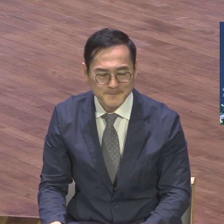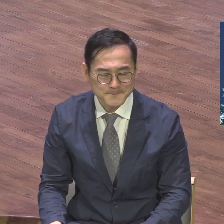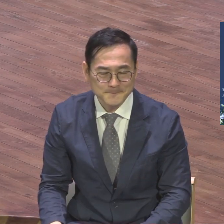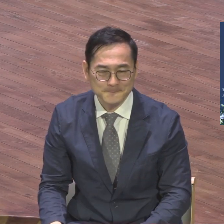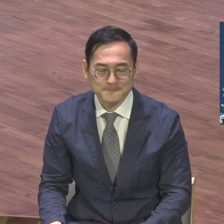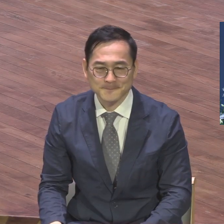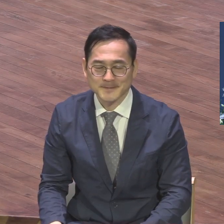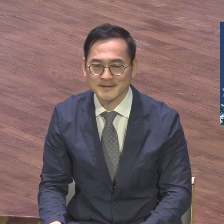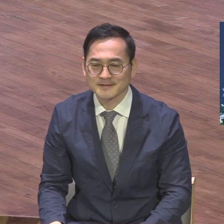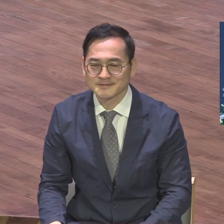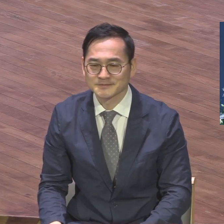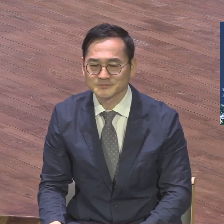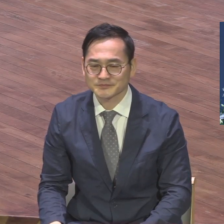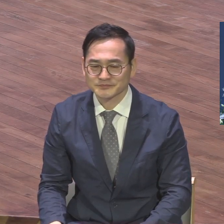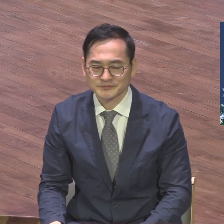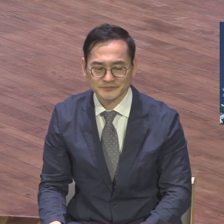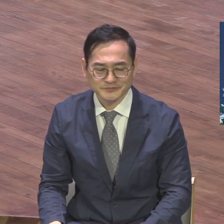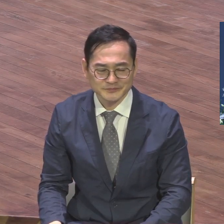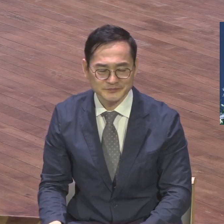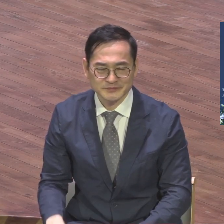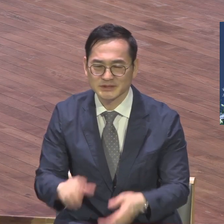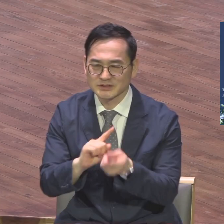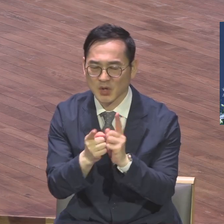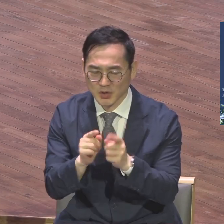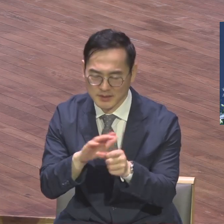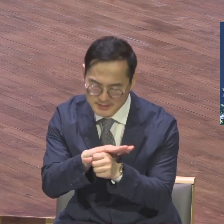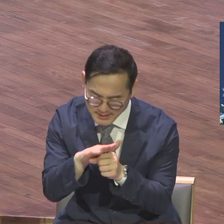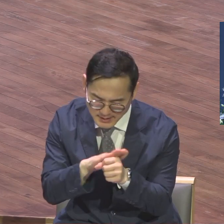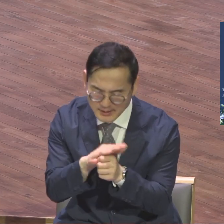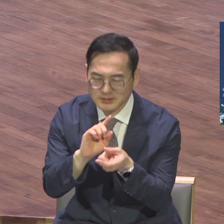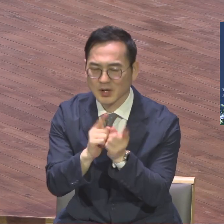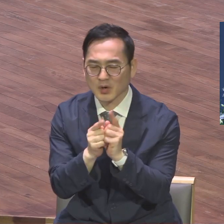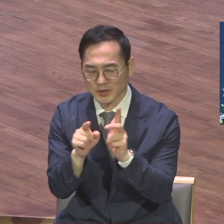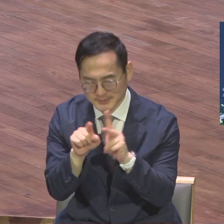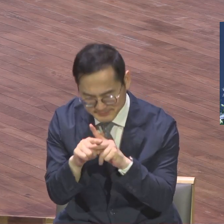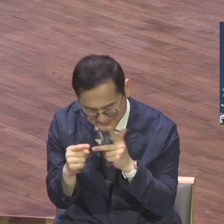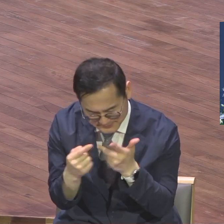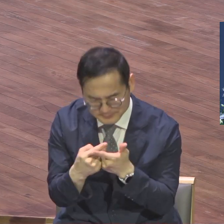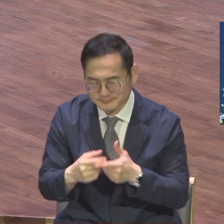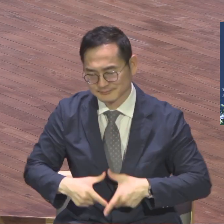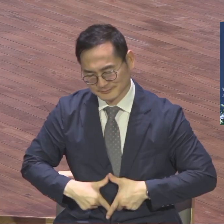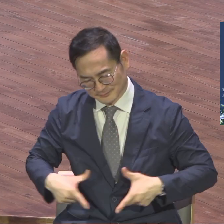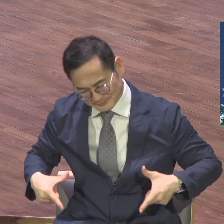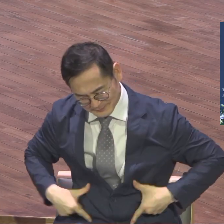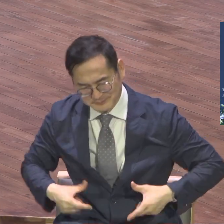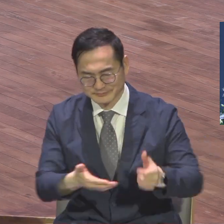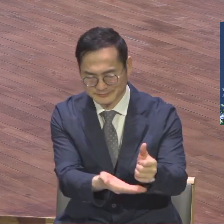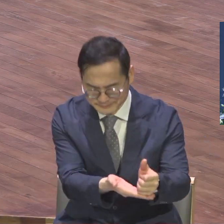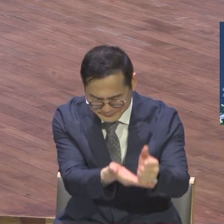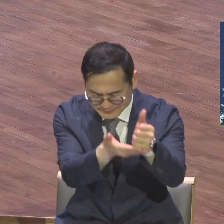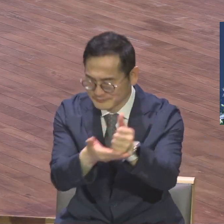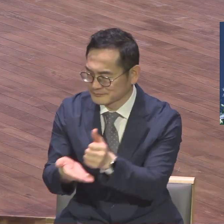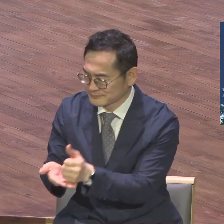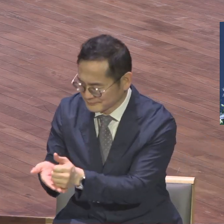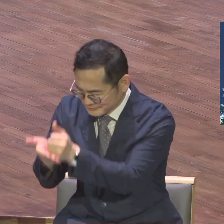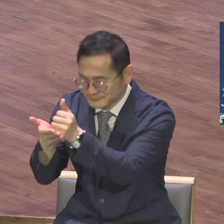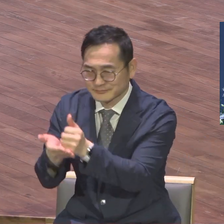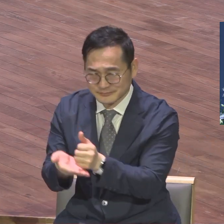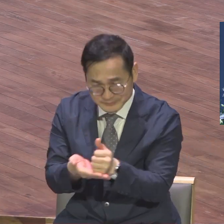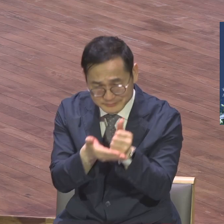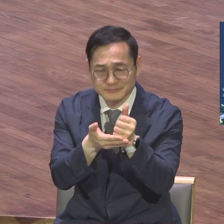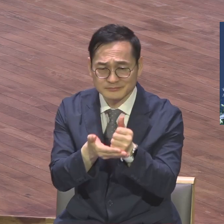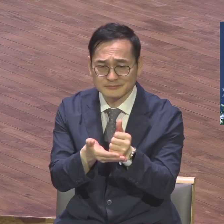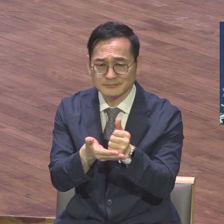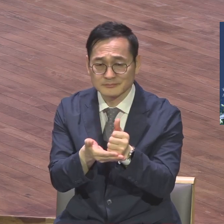실제적으로 이루어져야 됩니다. 서로서로 서로 사랑하고 서로서로 서로 세워주고 서로서로 서로 섬기고 서로서로 서로 인정하고